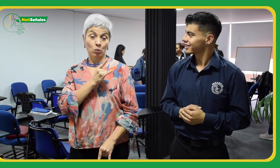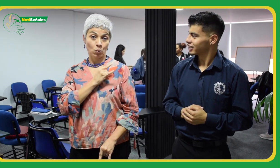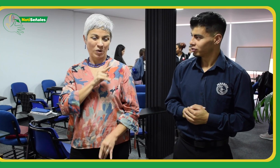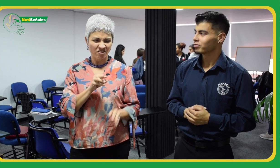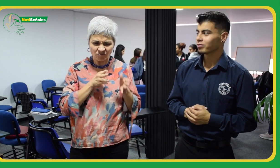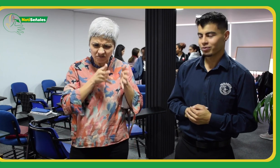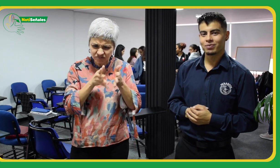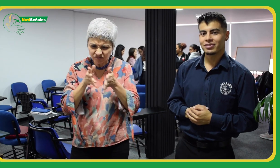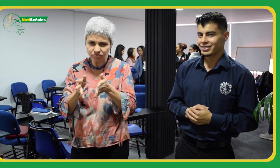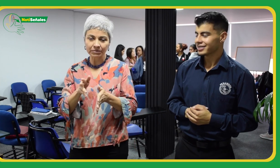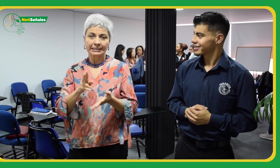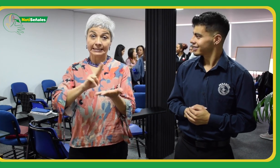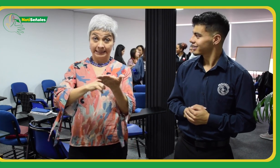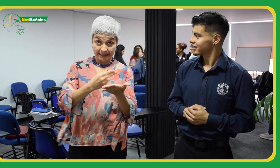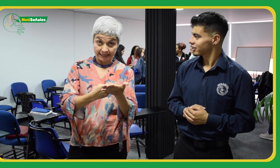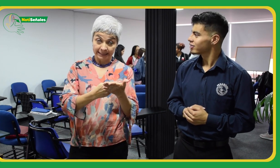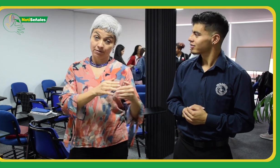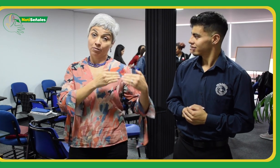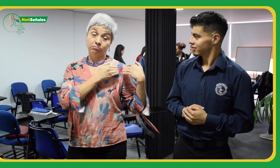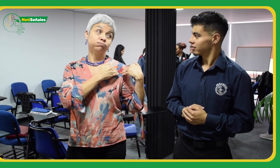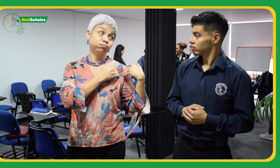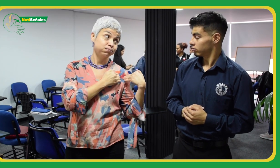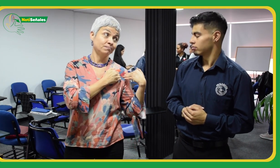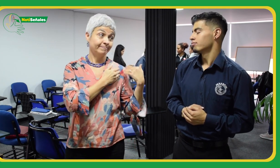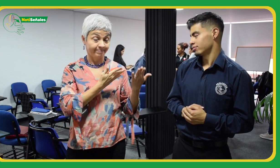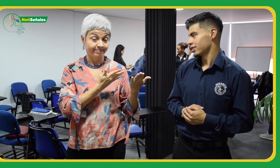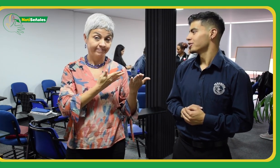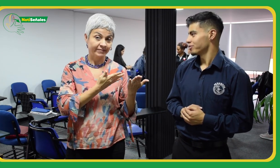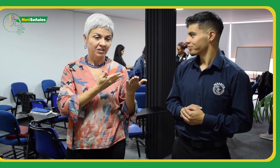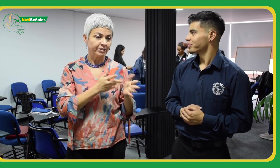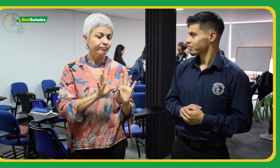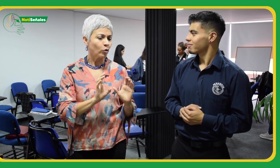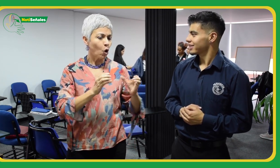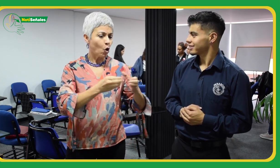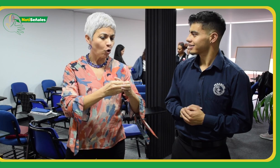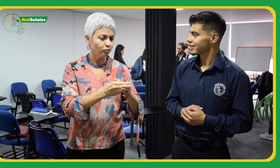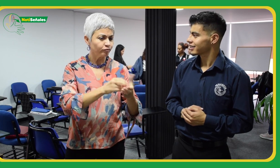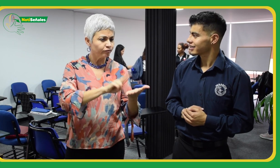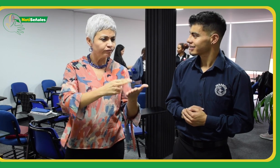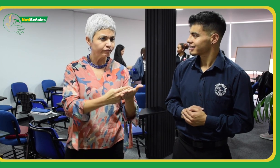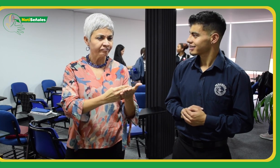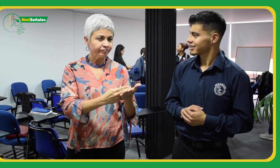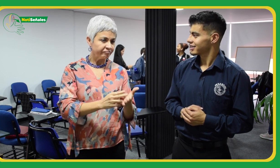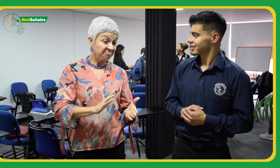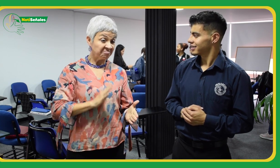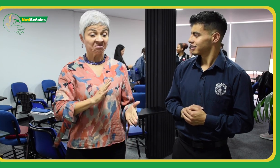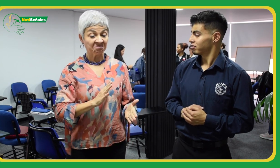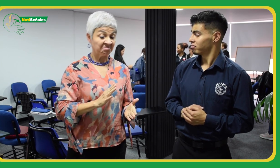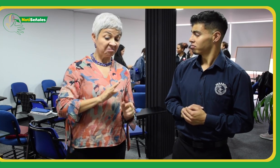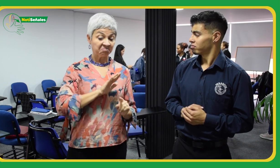la universidad tiene una gran responsabilidad al formar intérpretes no queremos que sea un grupo de intérpretes arrogantes que pasen